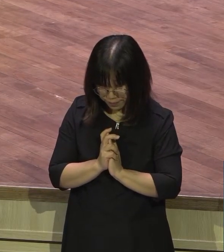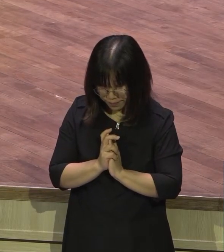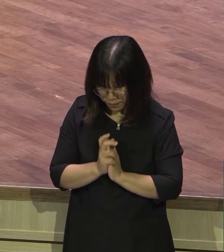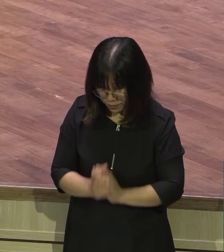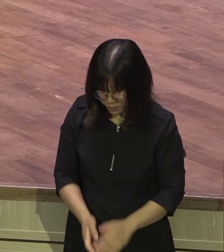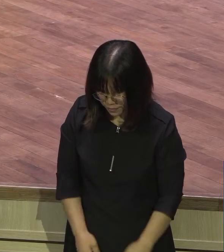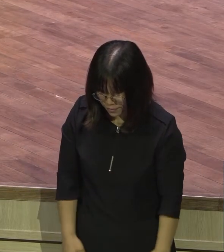사회의 사회의